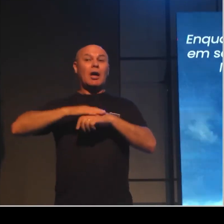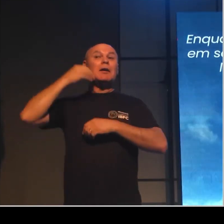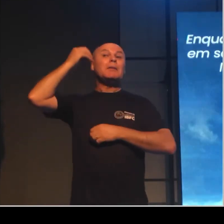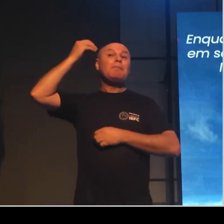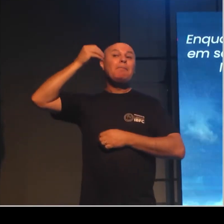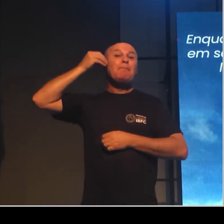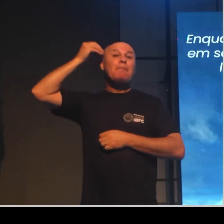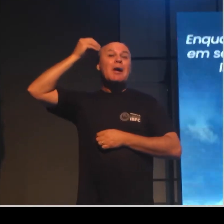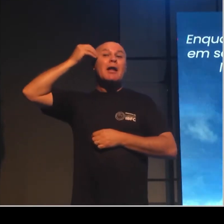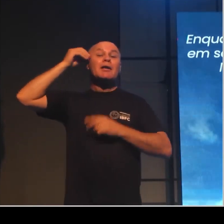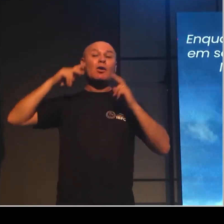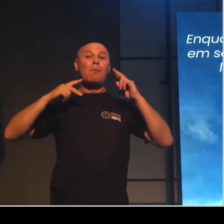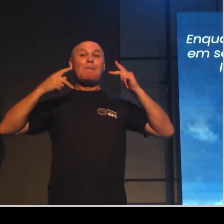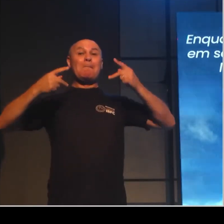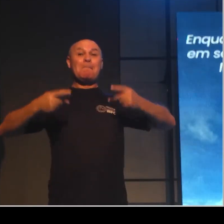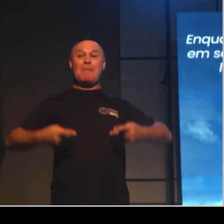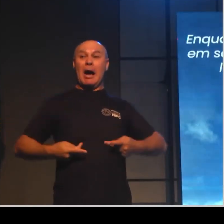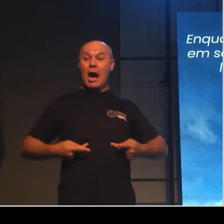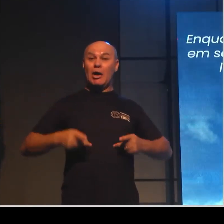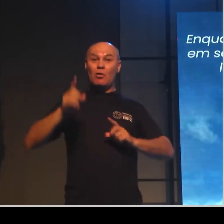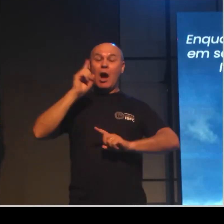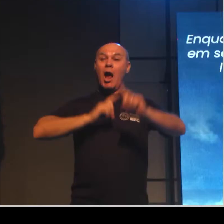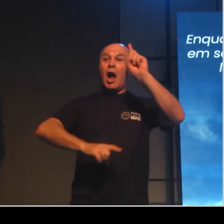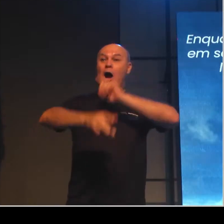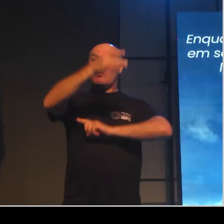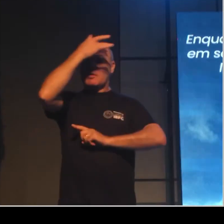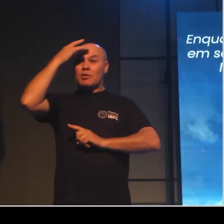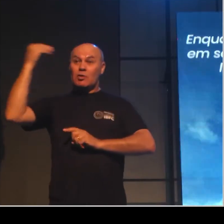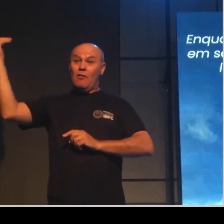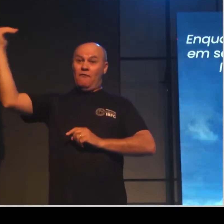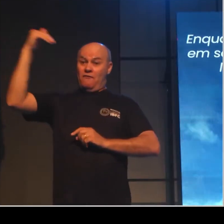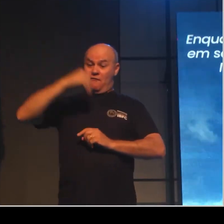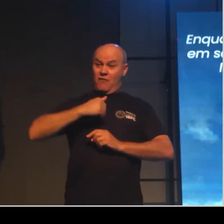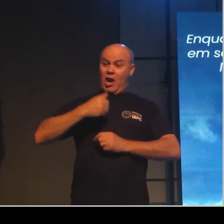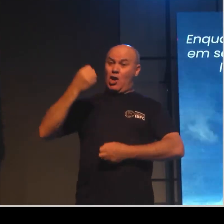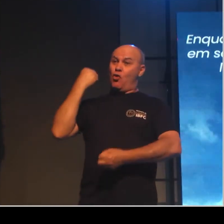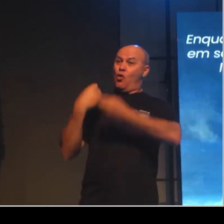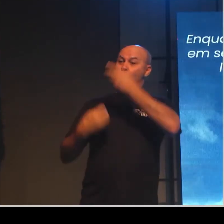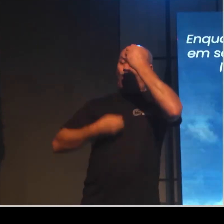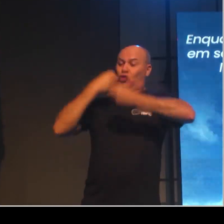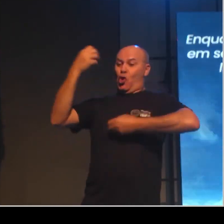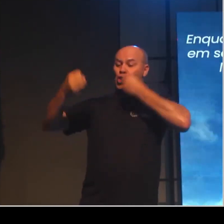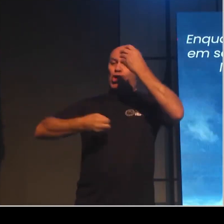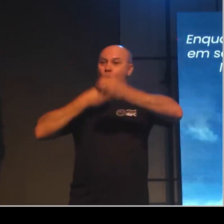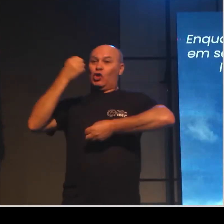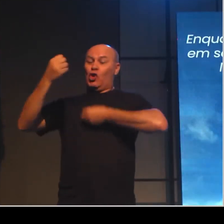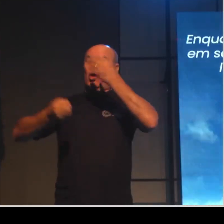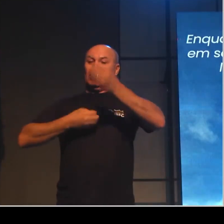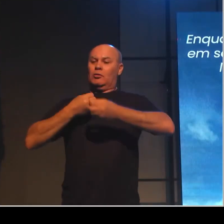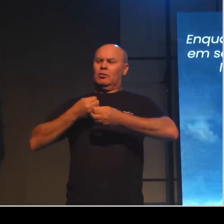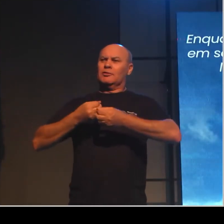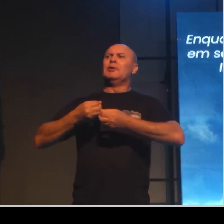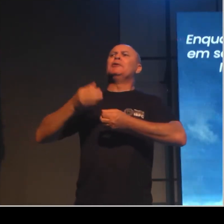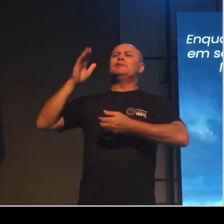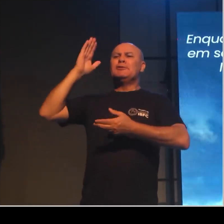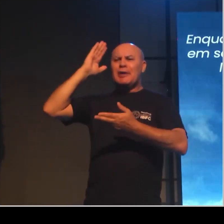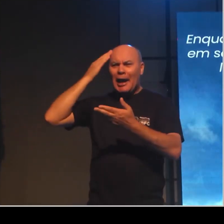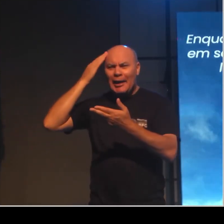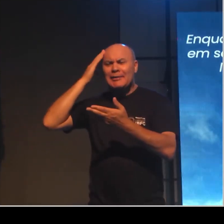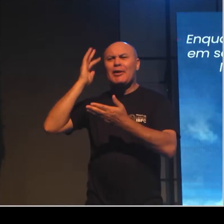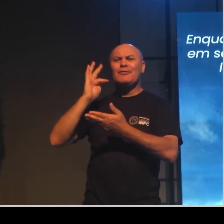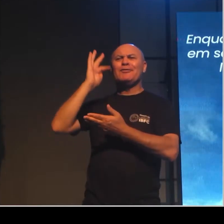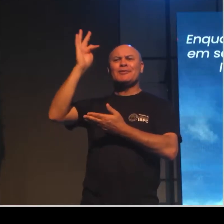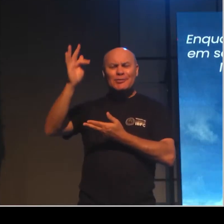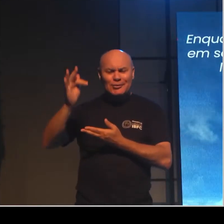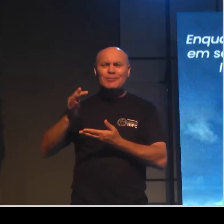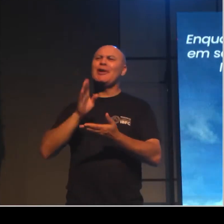é de Deus, não vá por aí, não faça assim, não tape, não leve, não empurre com a barriga. E a pessoa